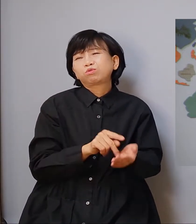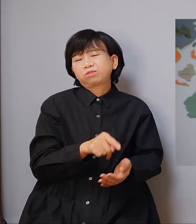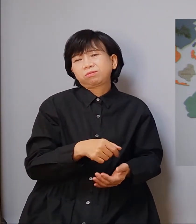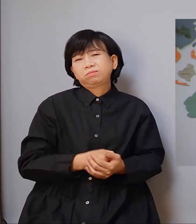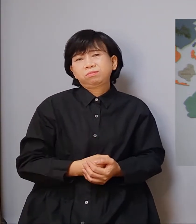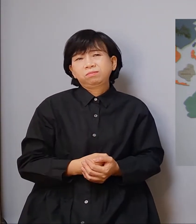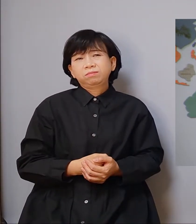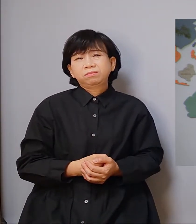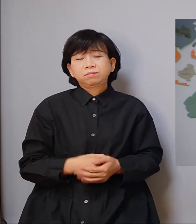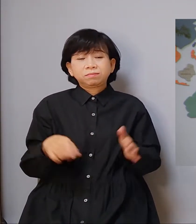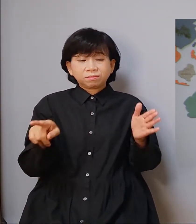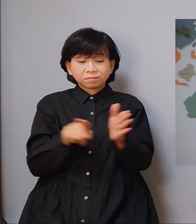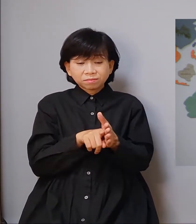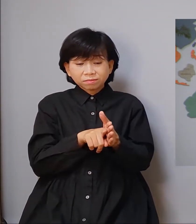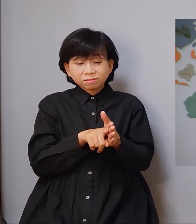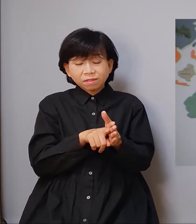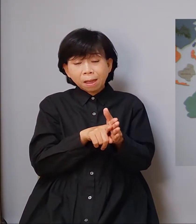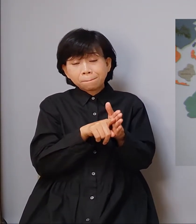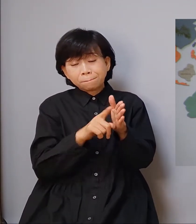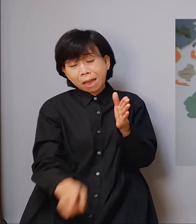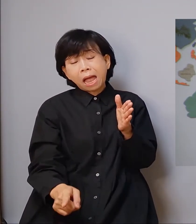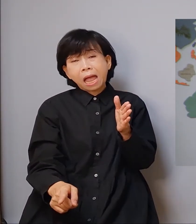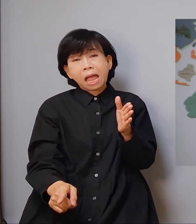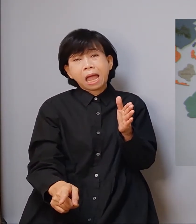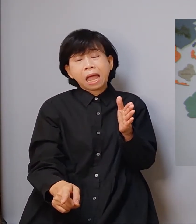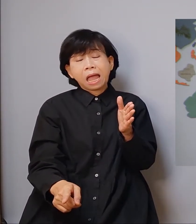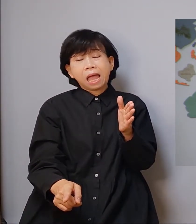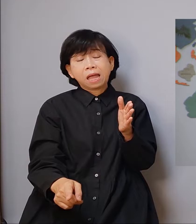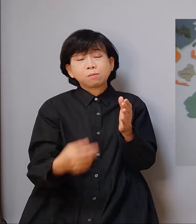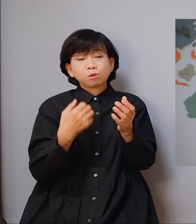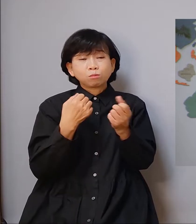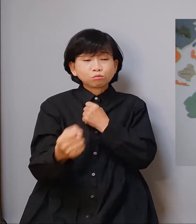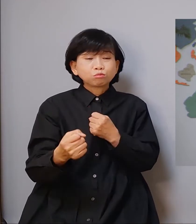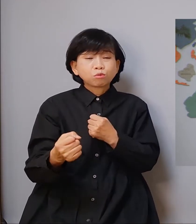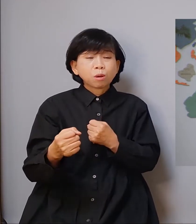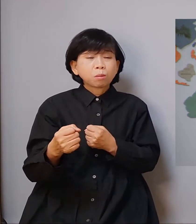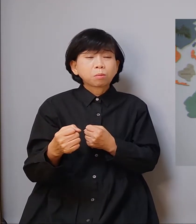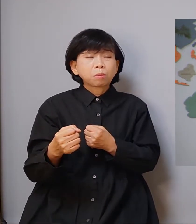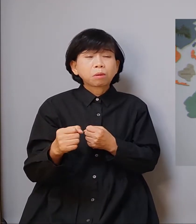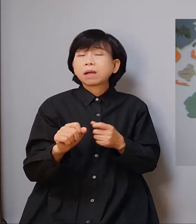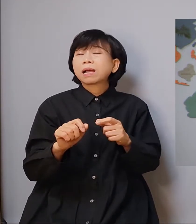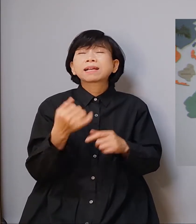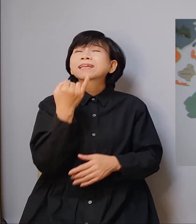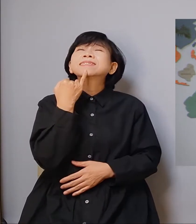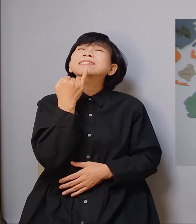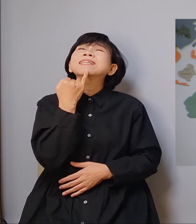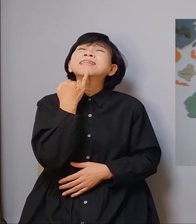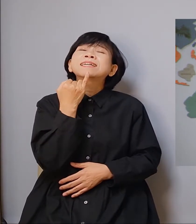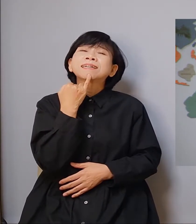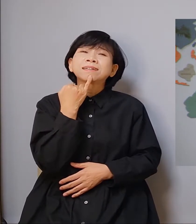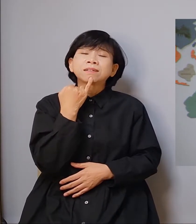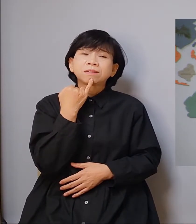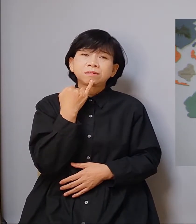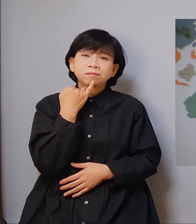우리는 지금 신앙이 바닥으로 떨어졌는데 아닌 것처럼 포장할 수도 있습니다. 오히려 영적으로 건강하다고 스스로를